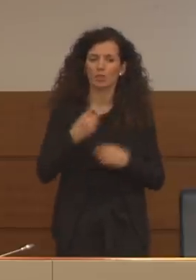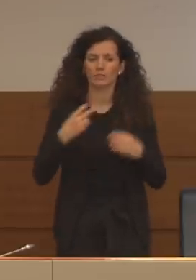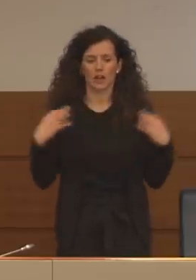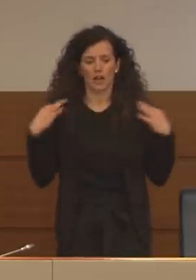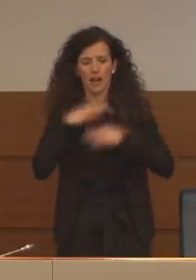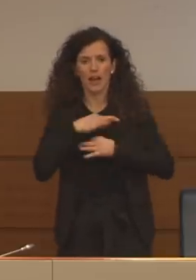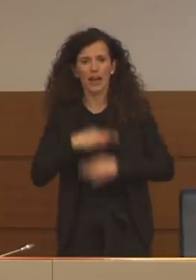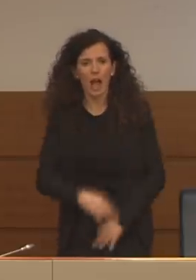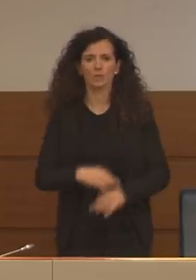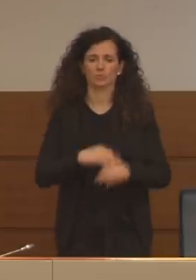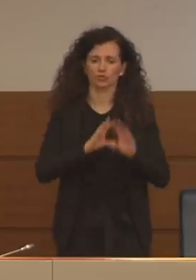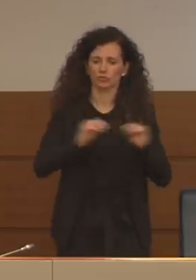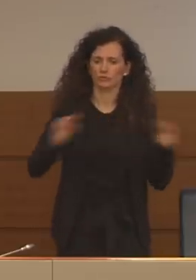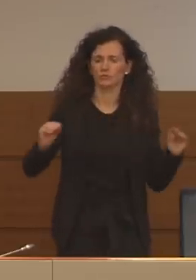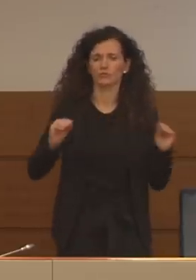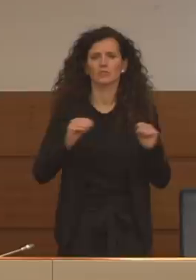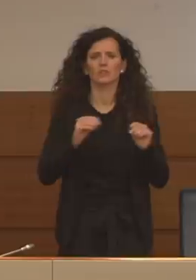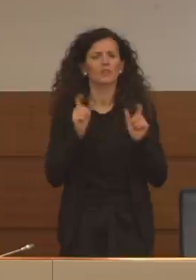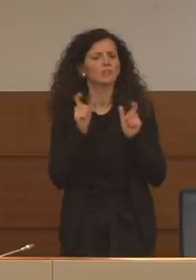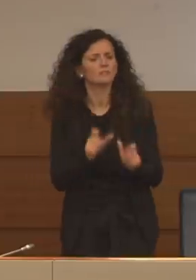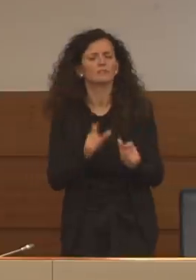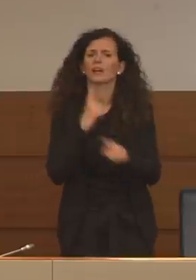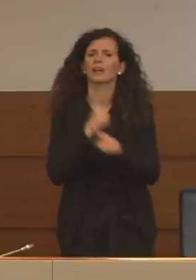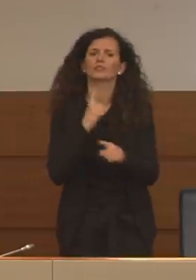tutto ciò che serve per